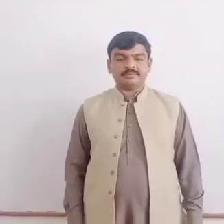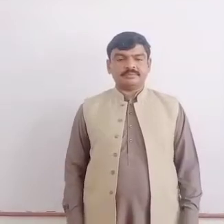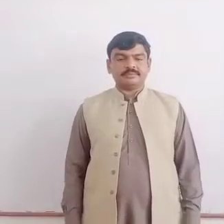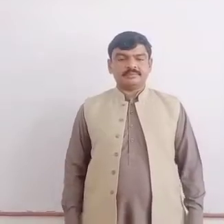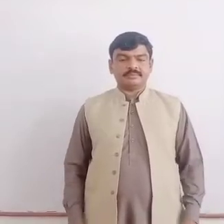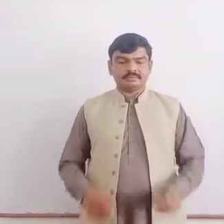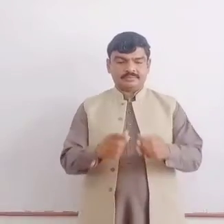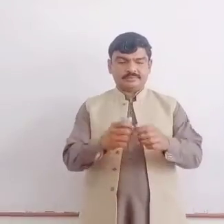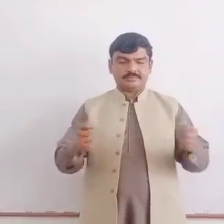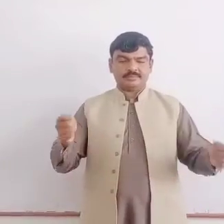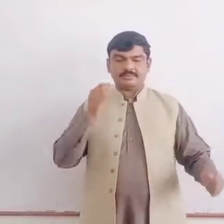खबरें,